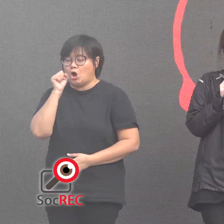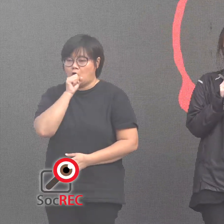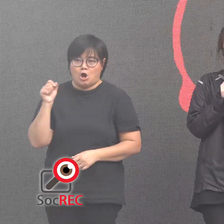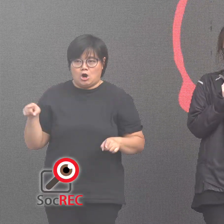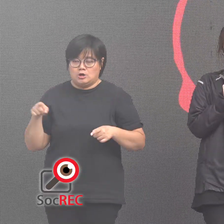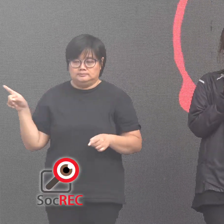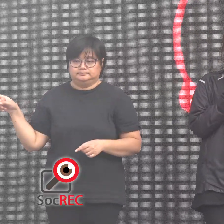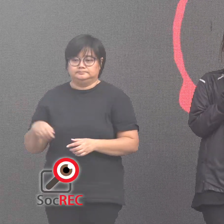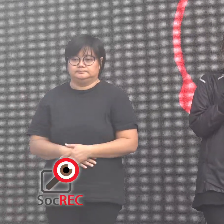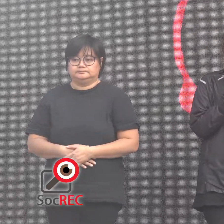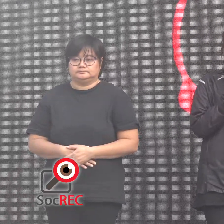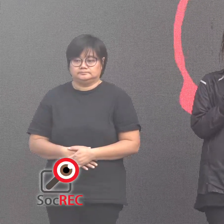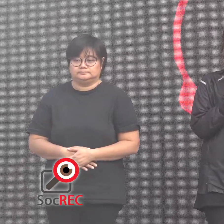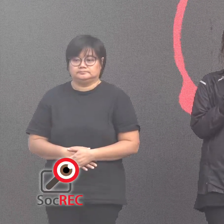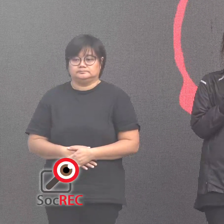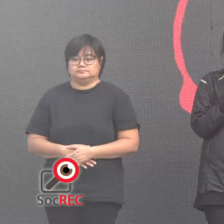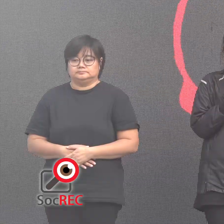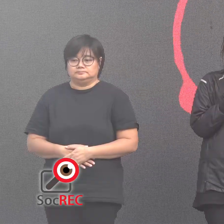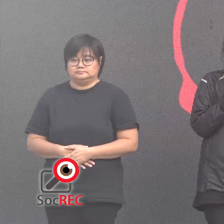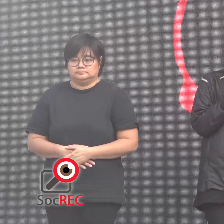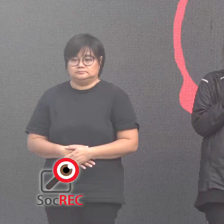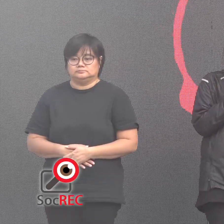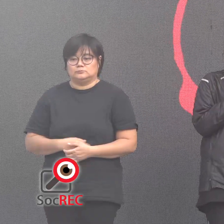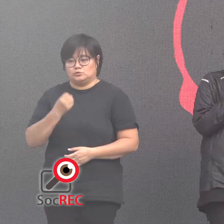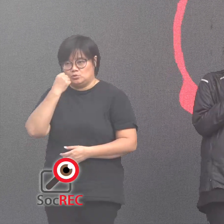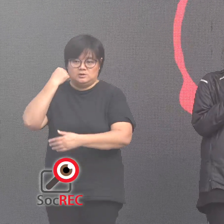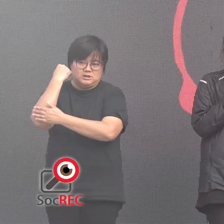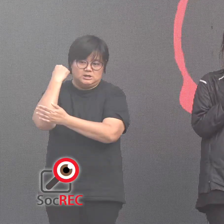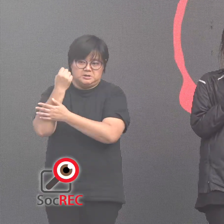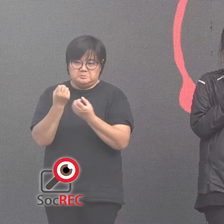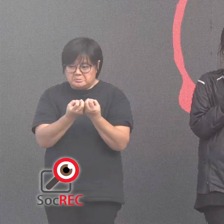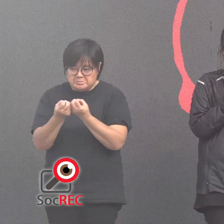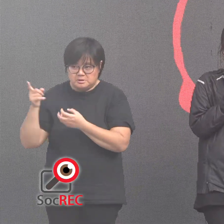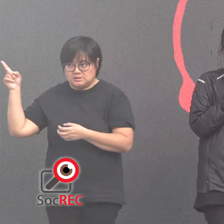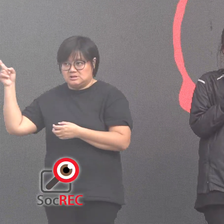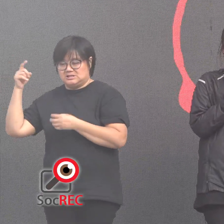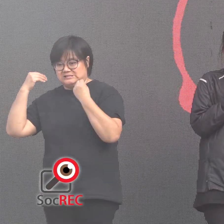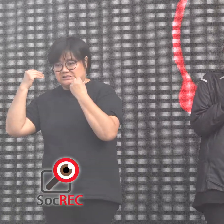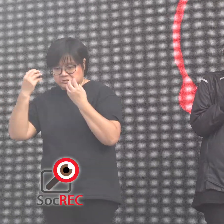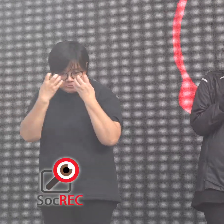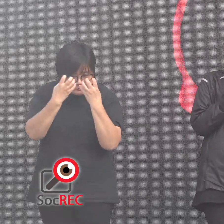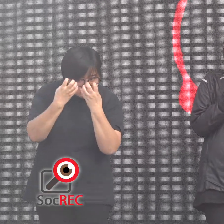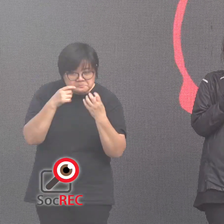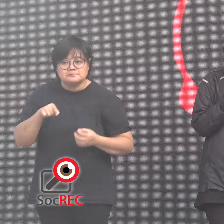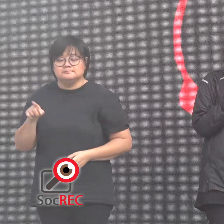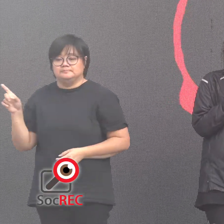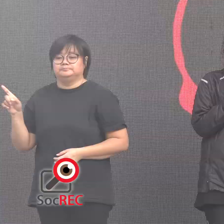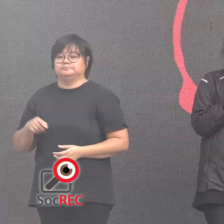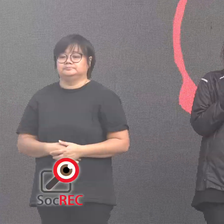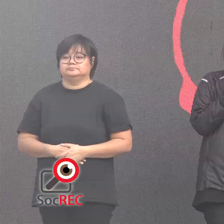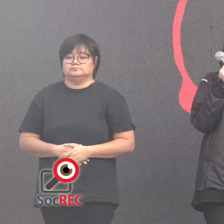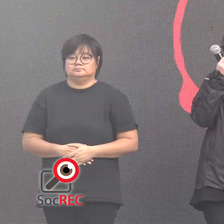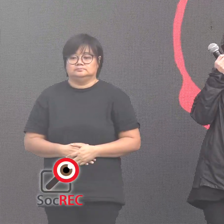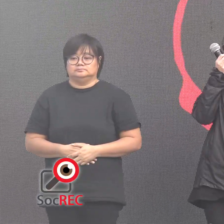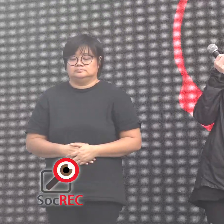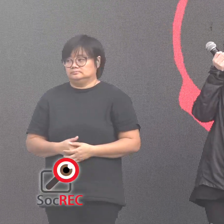a close follower of the Hong Kong situation to conclude the European section for us with his performance. Stefano,